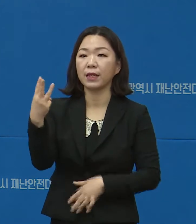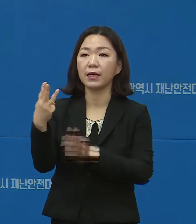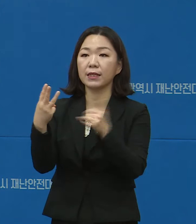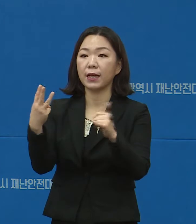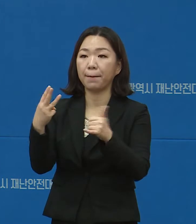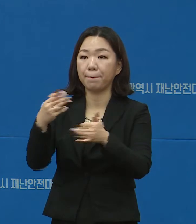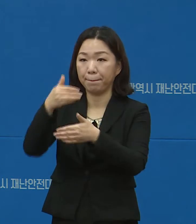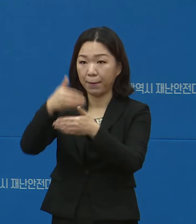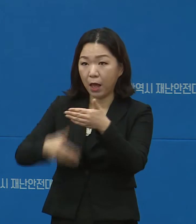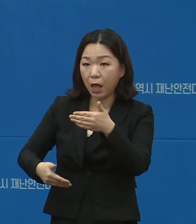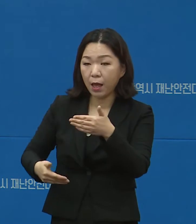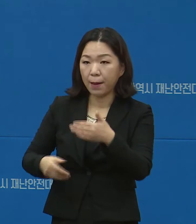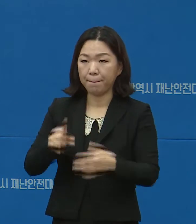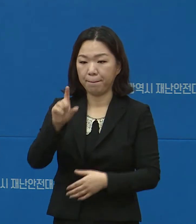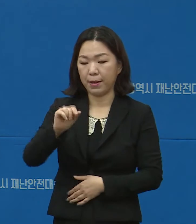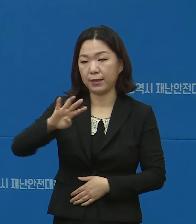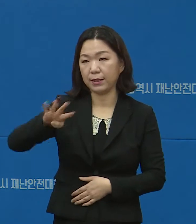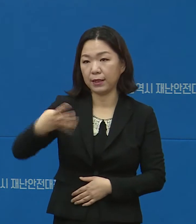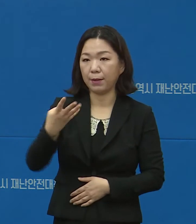제외한